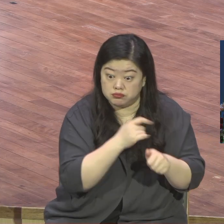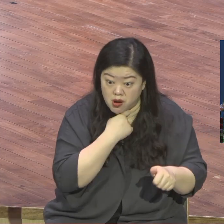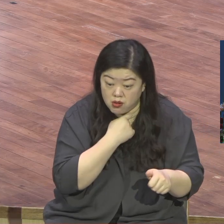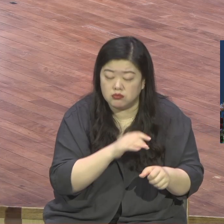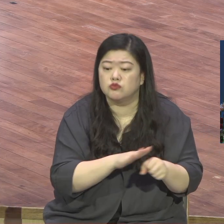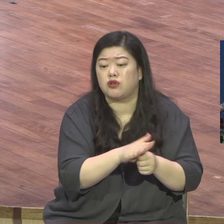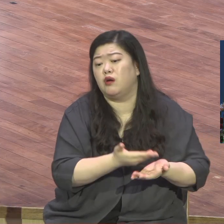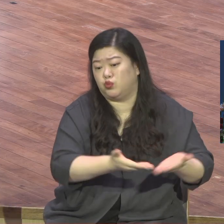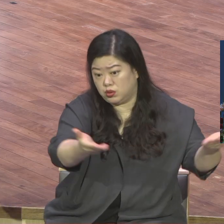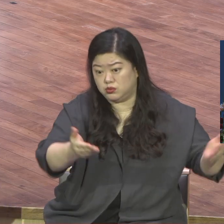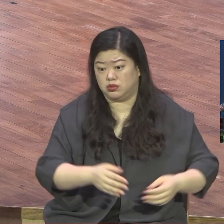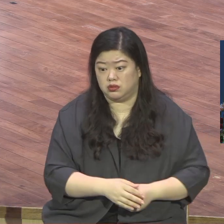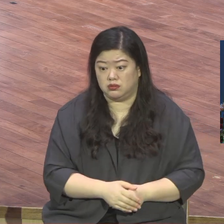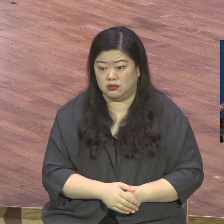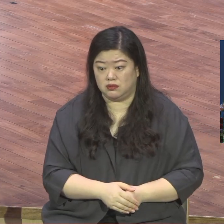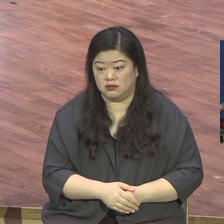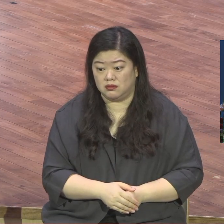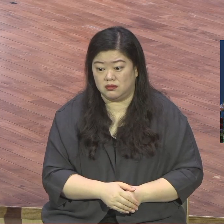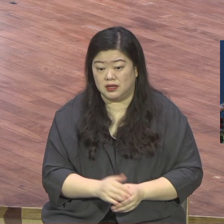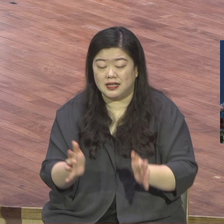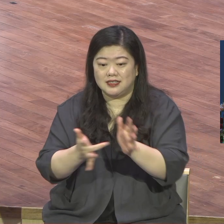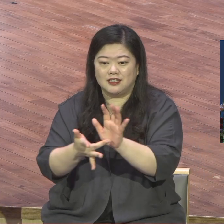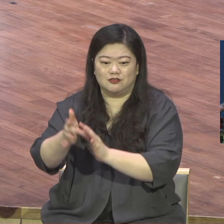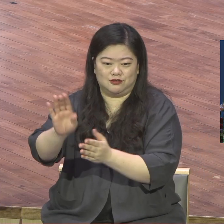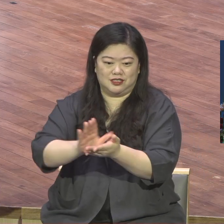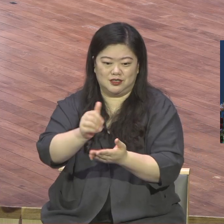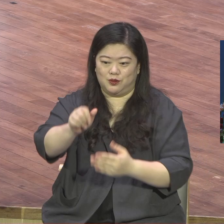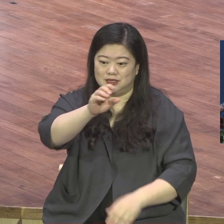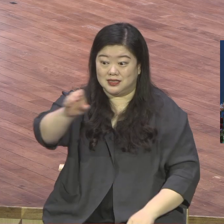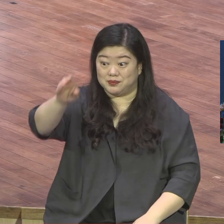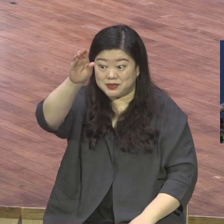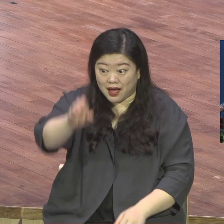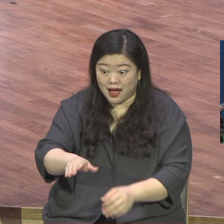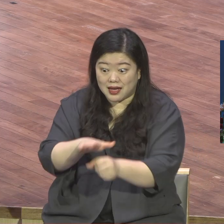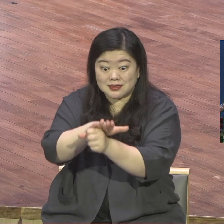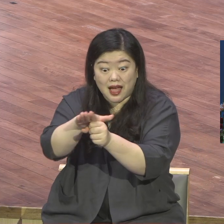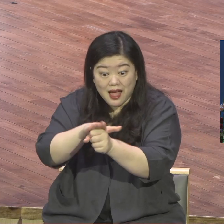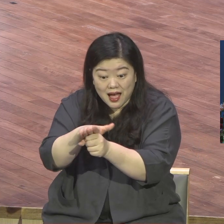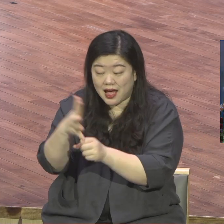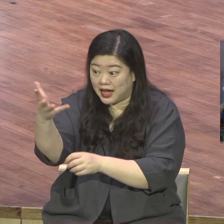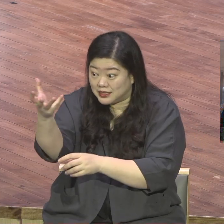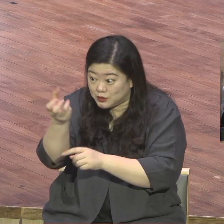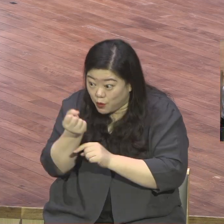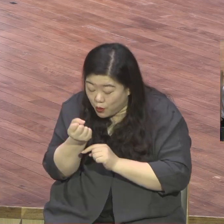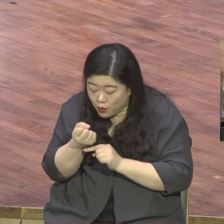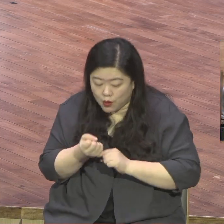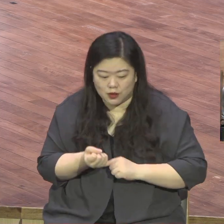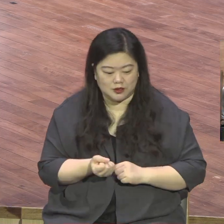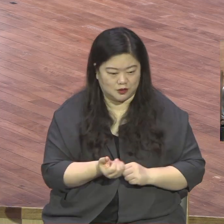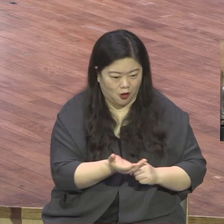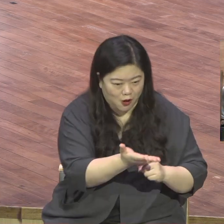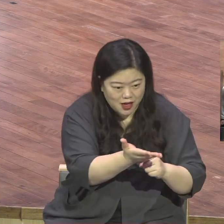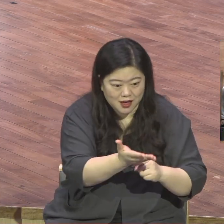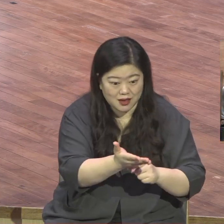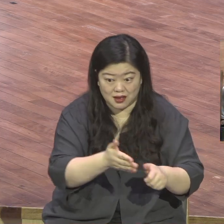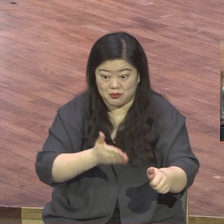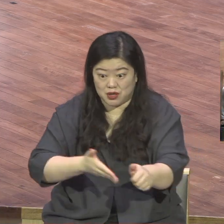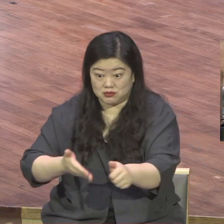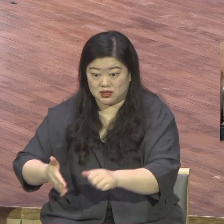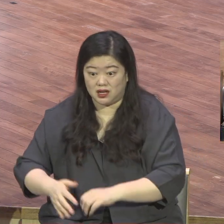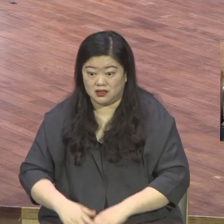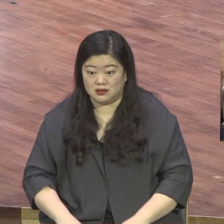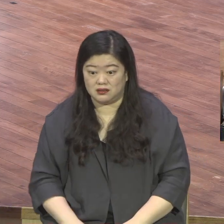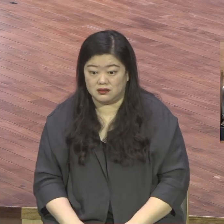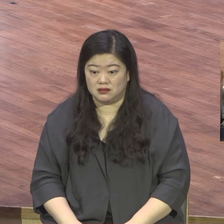예수 그리스도의 십자가 사랑으로 충만한 삶이 되길 바랍니다. 그래서 먼저